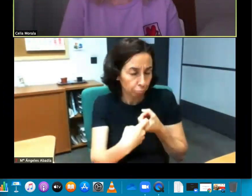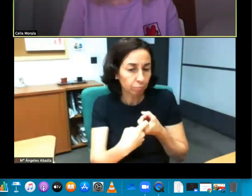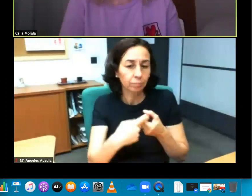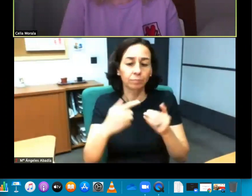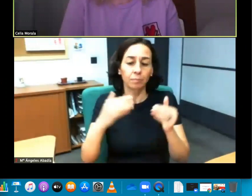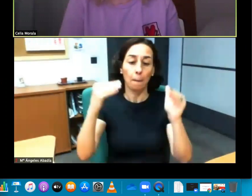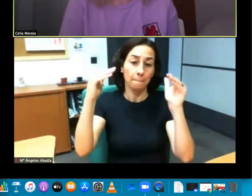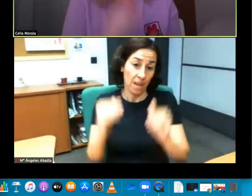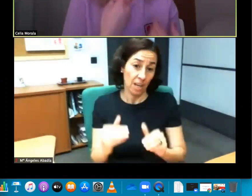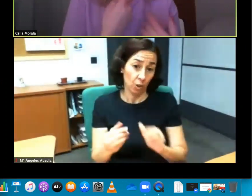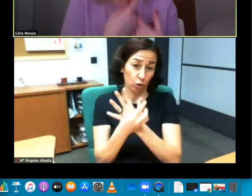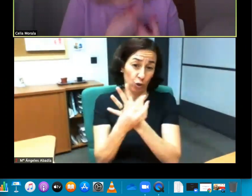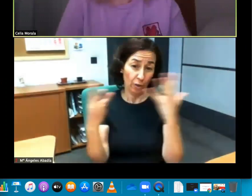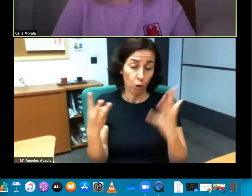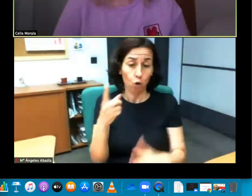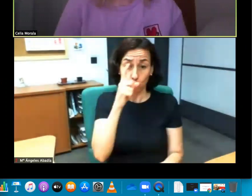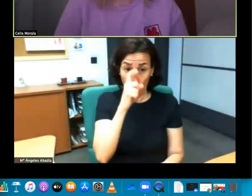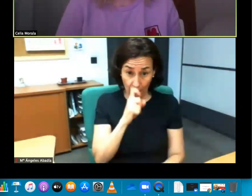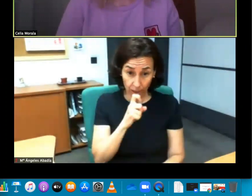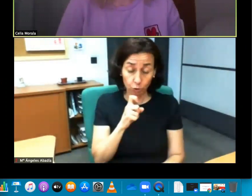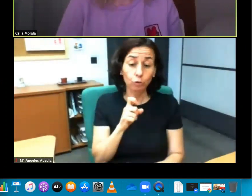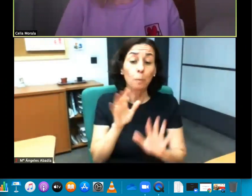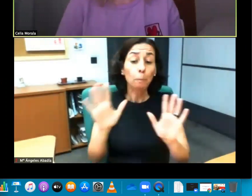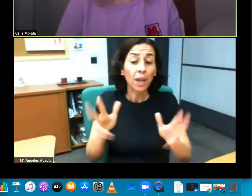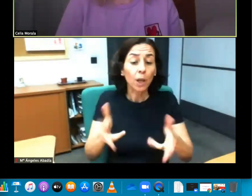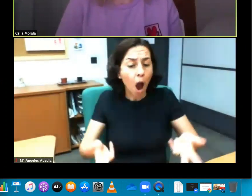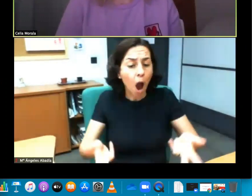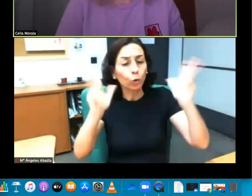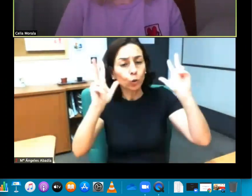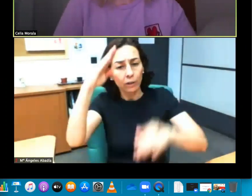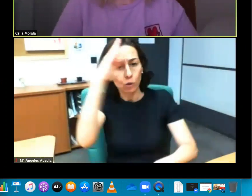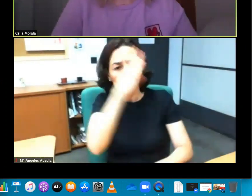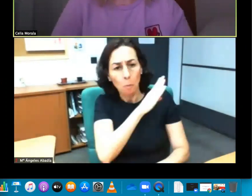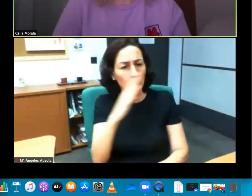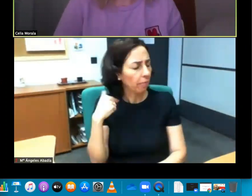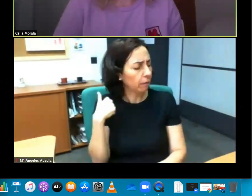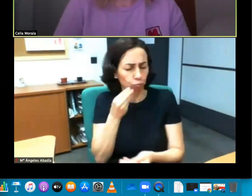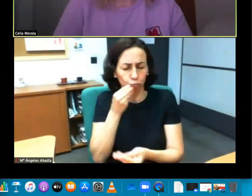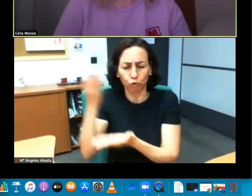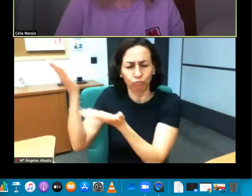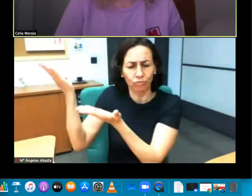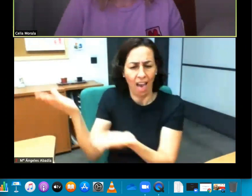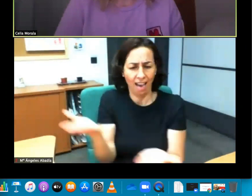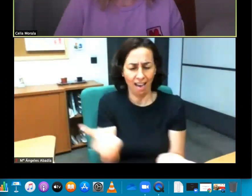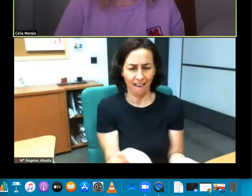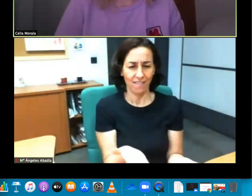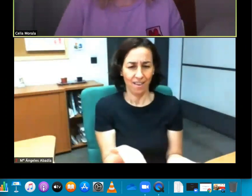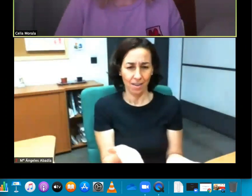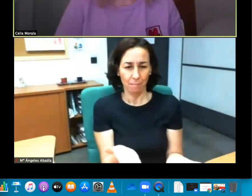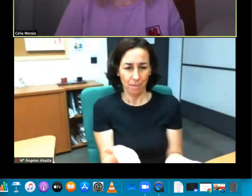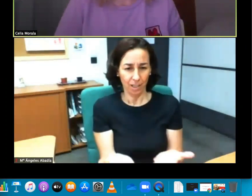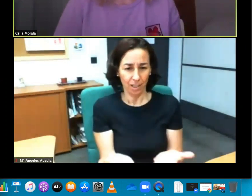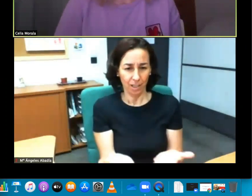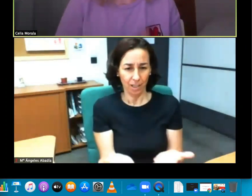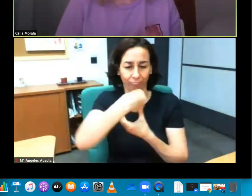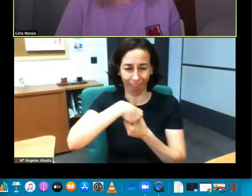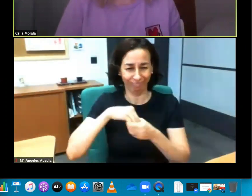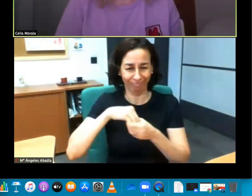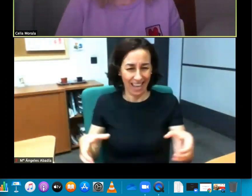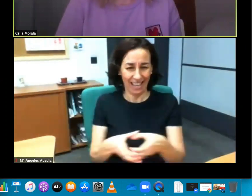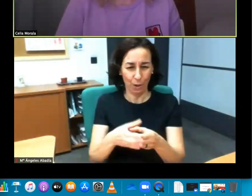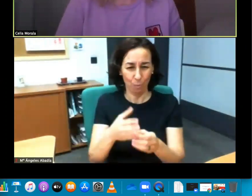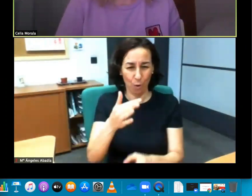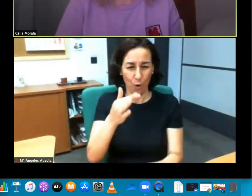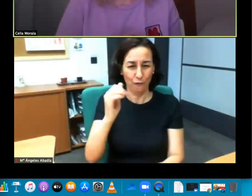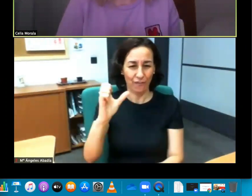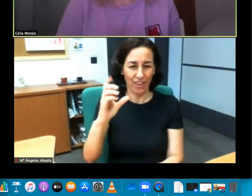de sus padres, por supuesto también bienvenido y al equipo de FEDER. También comentaros que